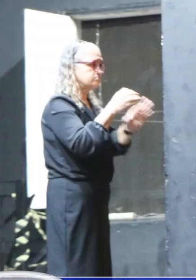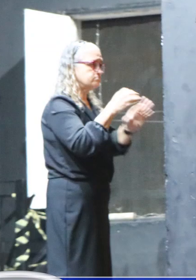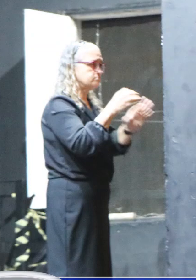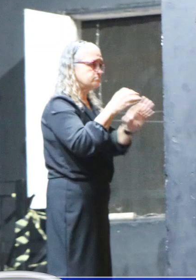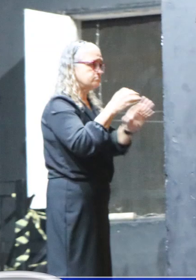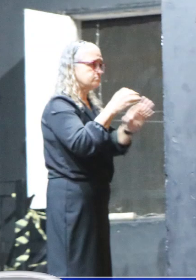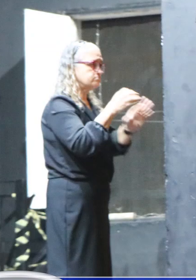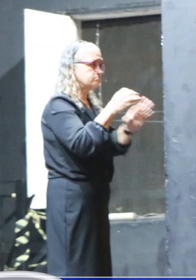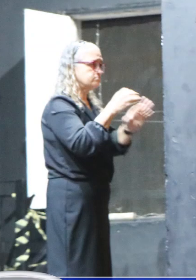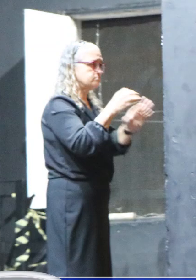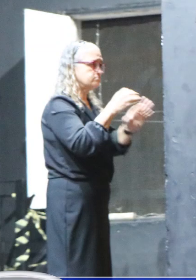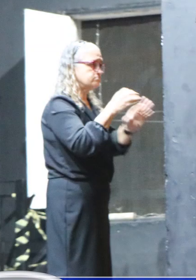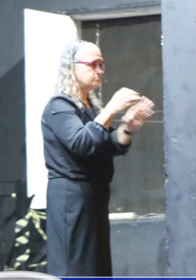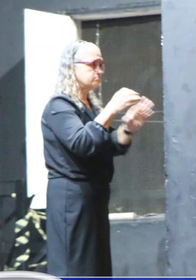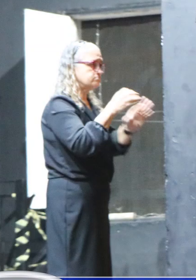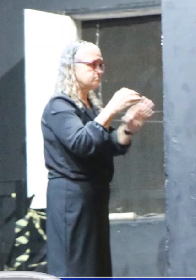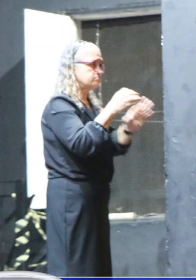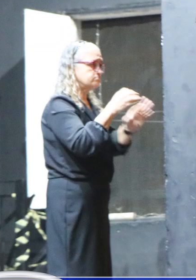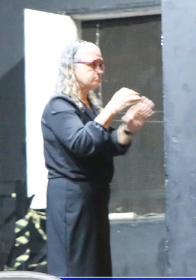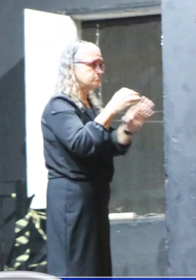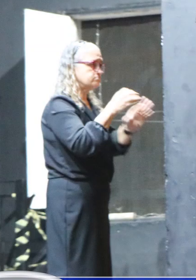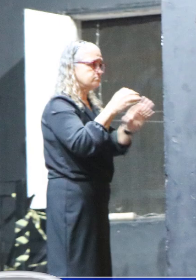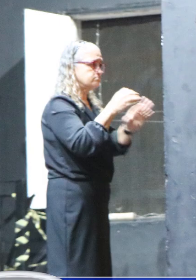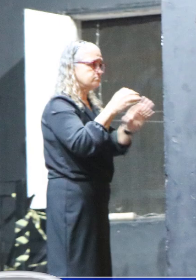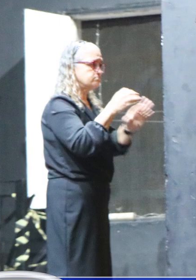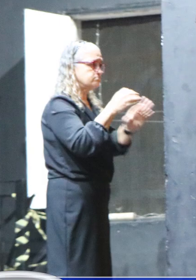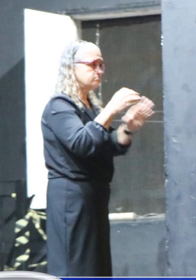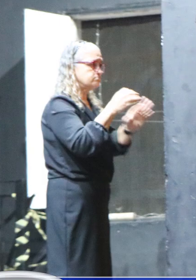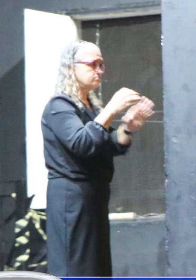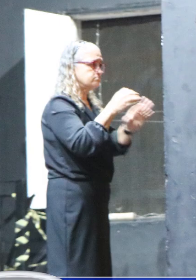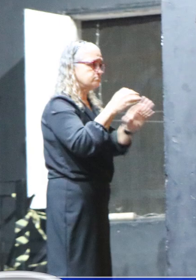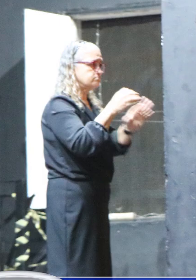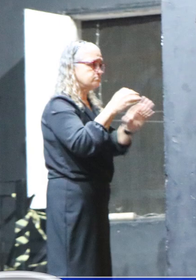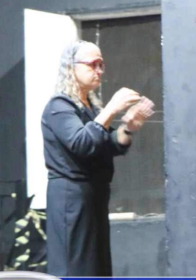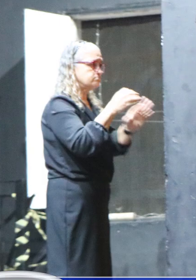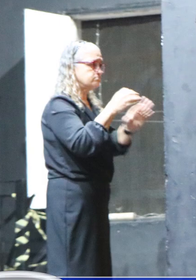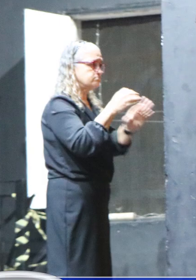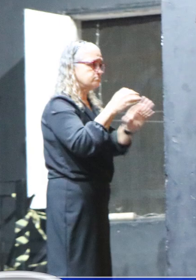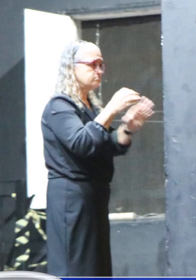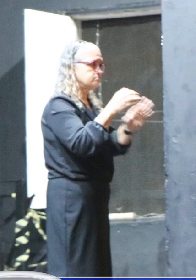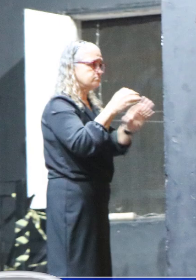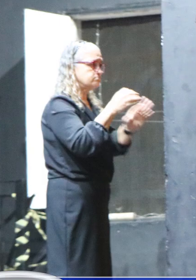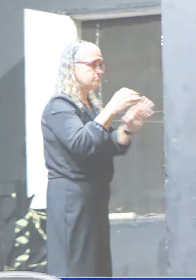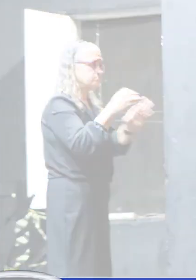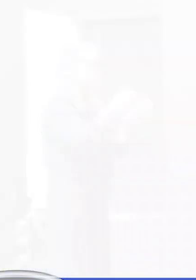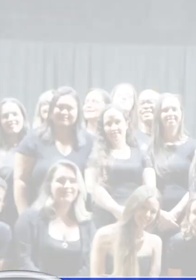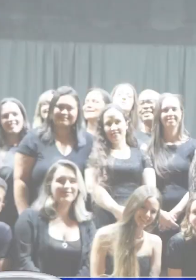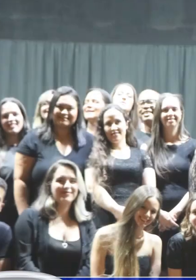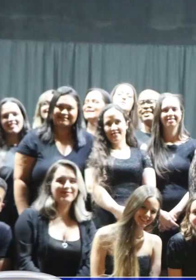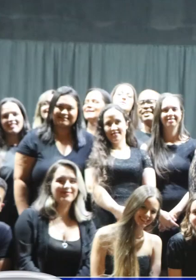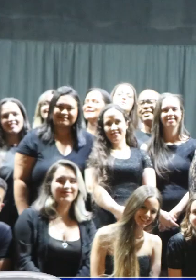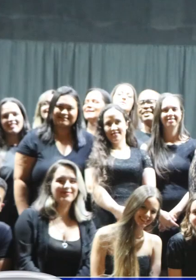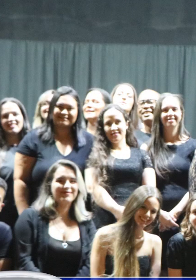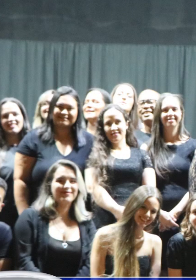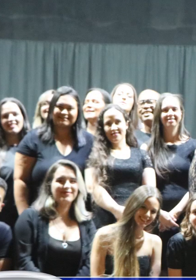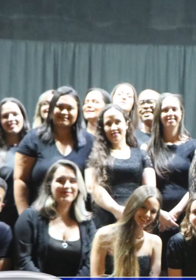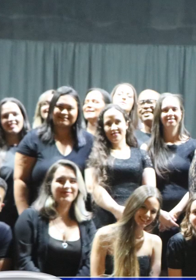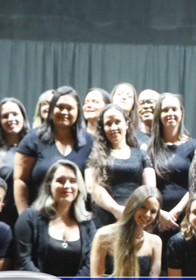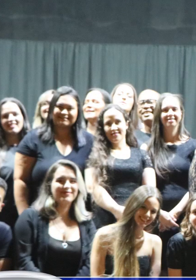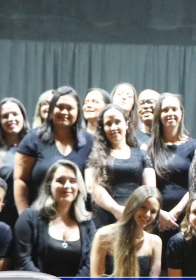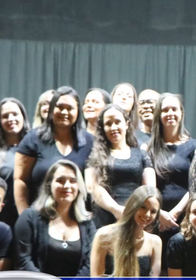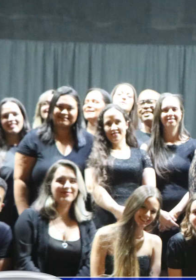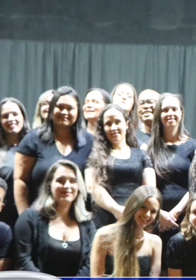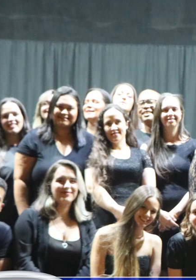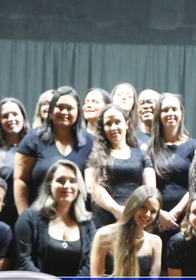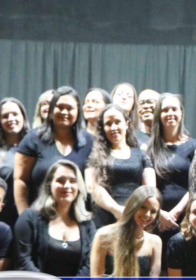educação e a igualdade de oportunidades para todos os moradores da cidade. Mais informações sobre o curso de Libras